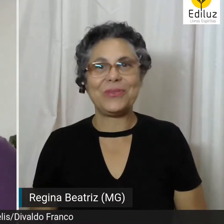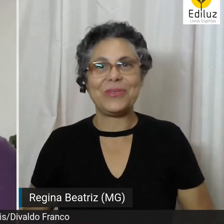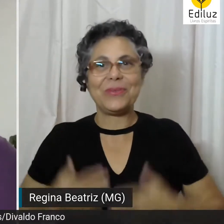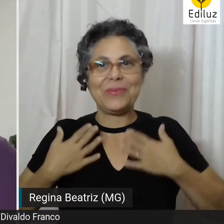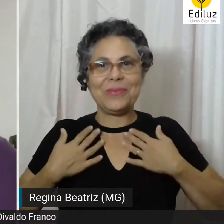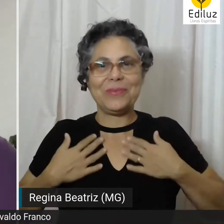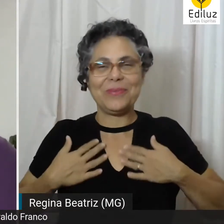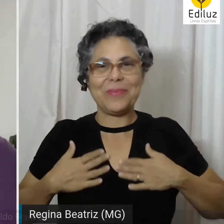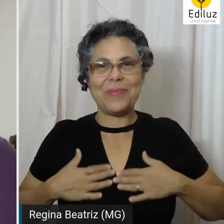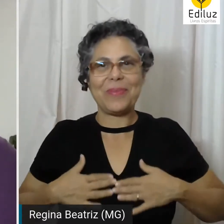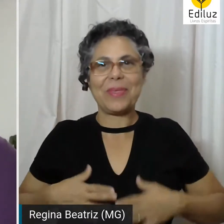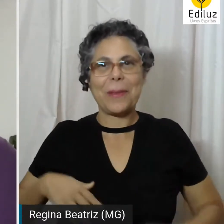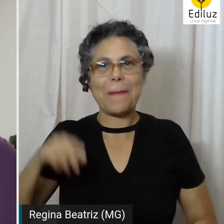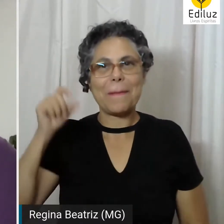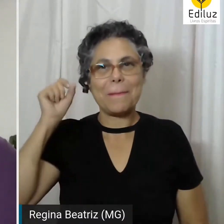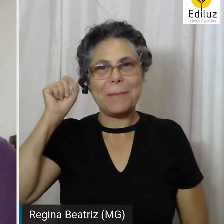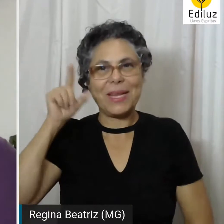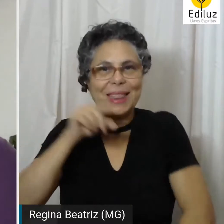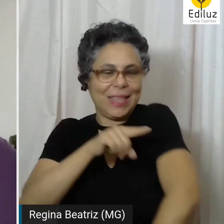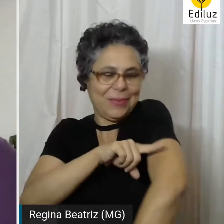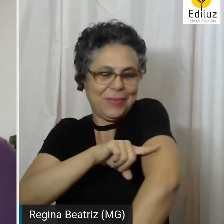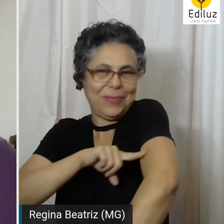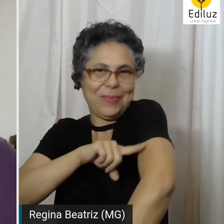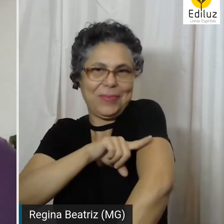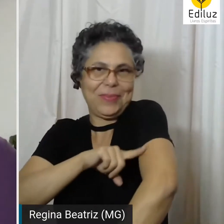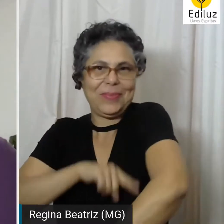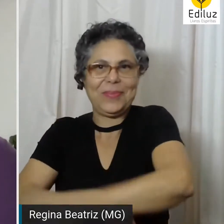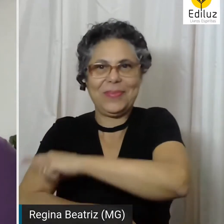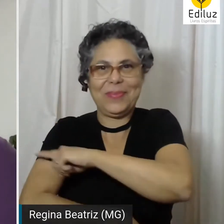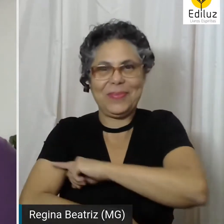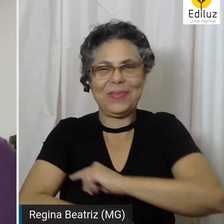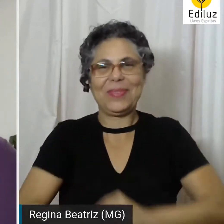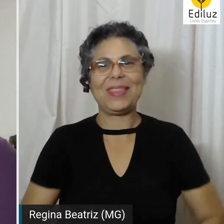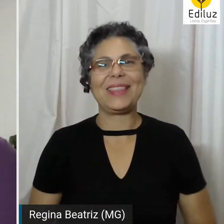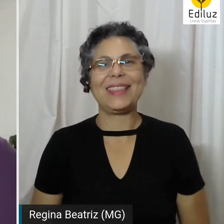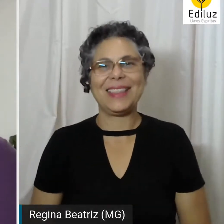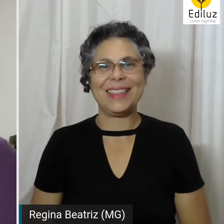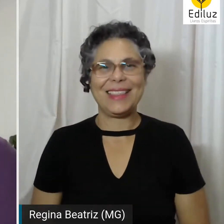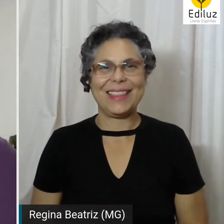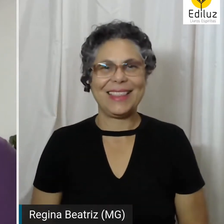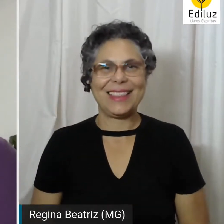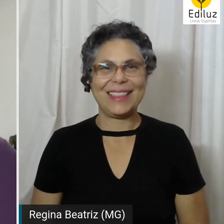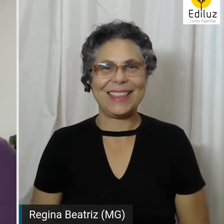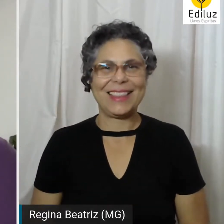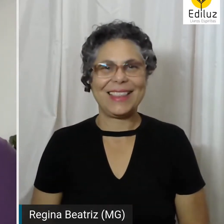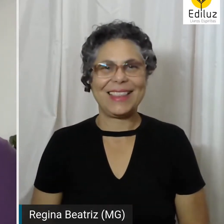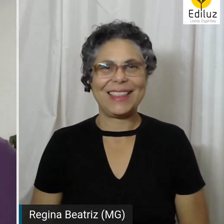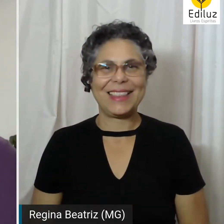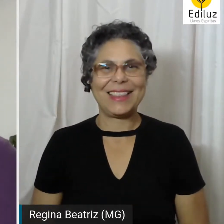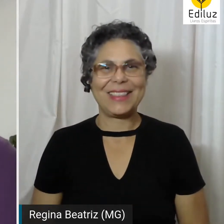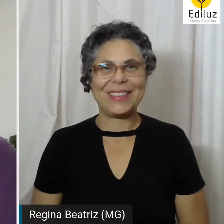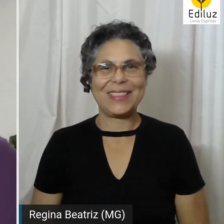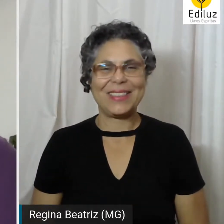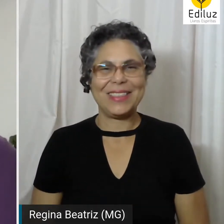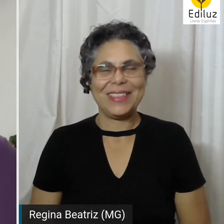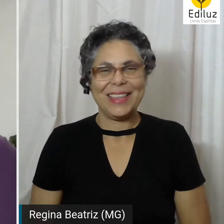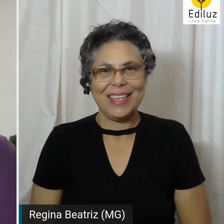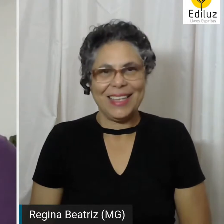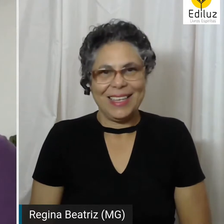uma blusa de manga curta, preta. Isso.